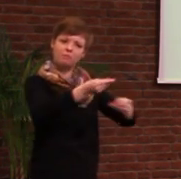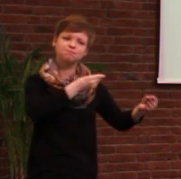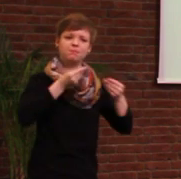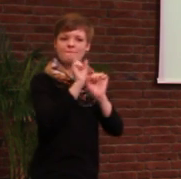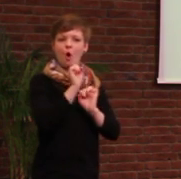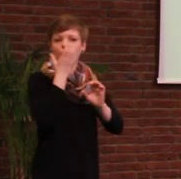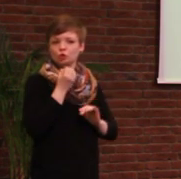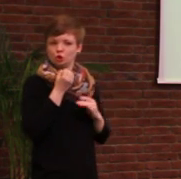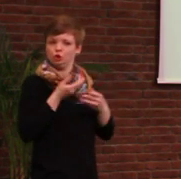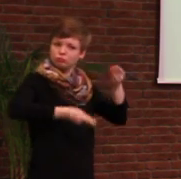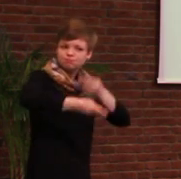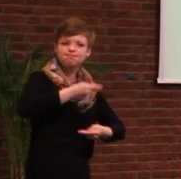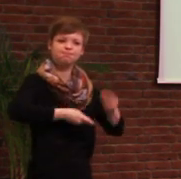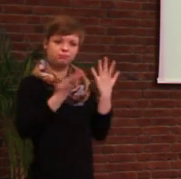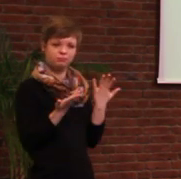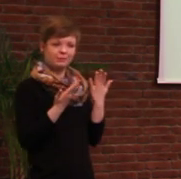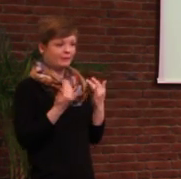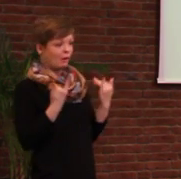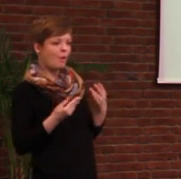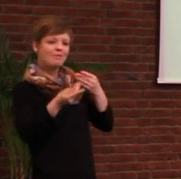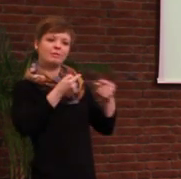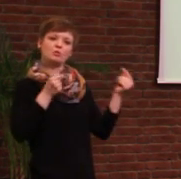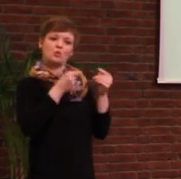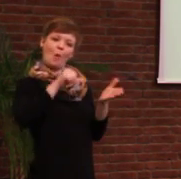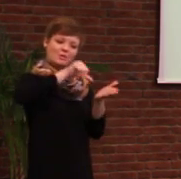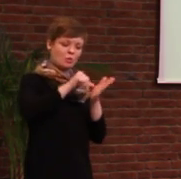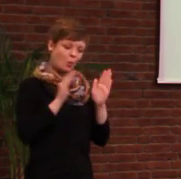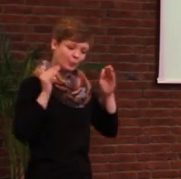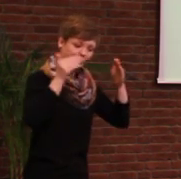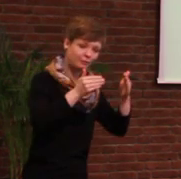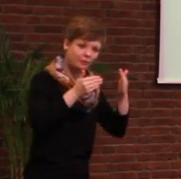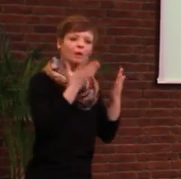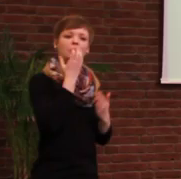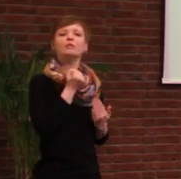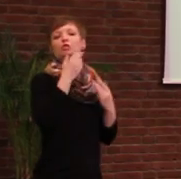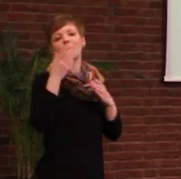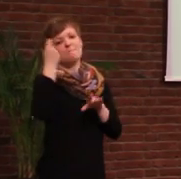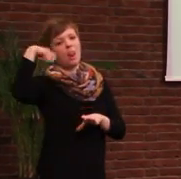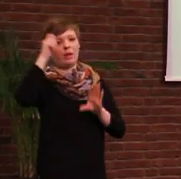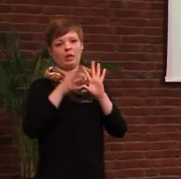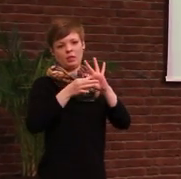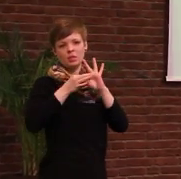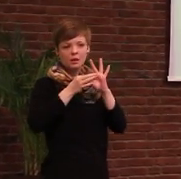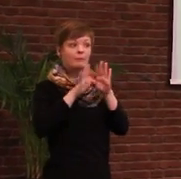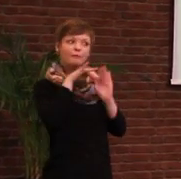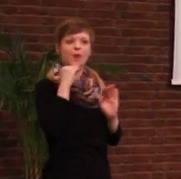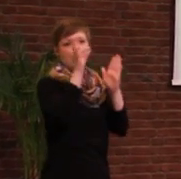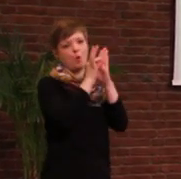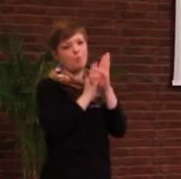Energiewende ins Zentrum unserer Debatte stellen. Ich komme direkt zur Berliner Ebene, denn da gibt es genug zu sagen,